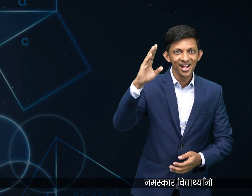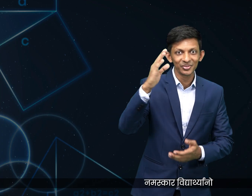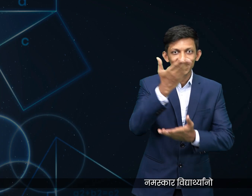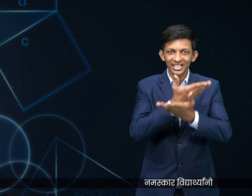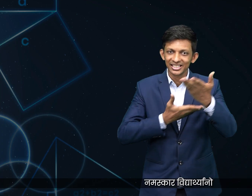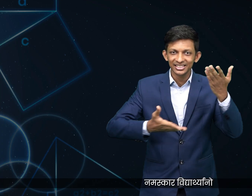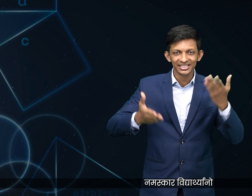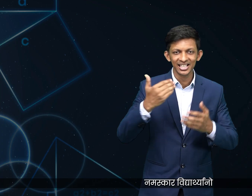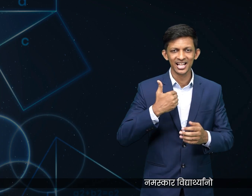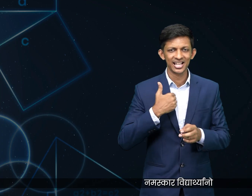नमस्कार विद्यार्थ्यांनो,